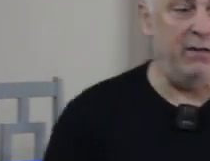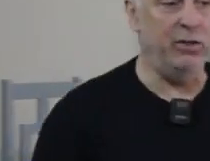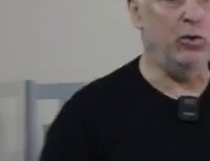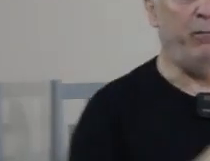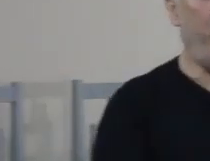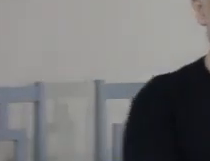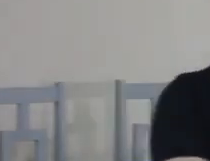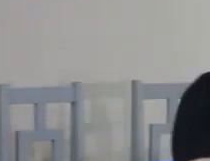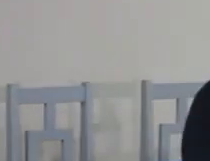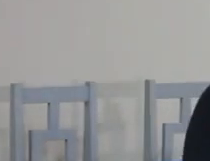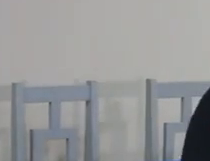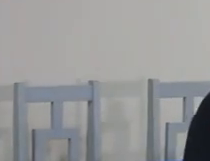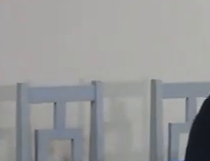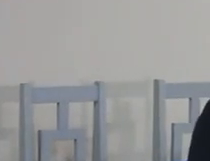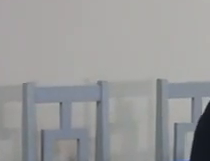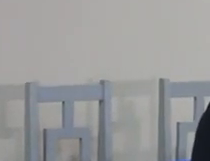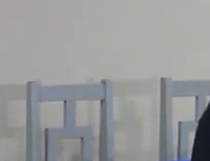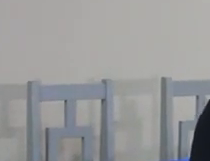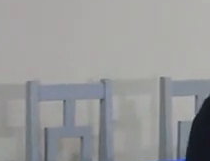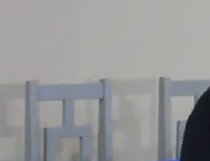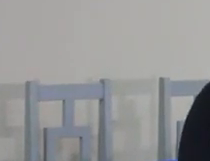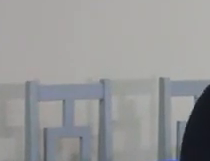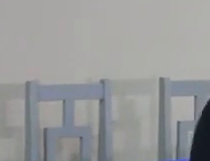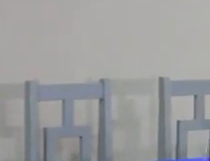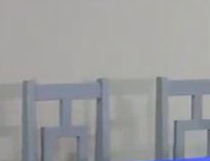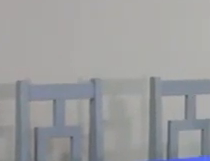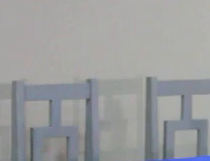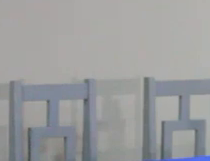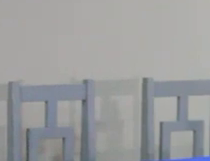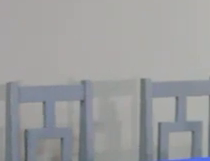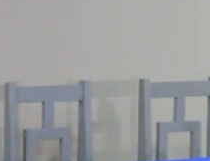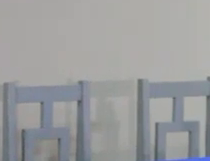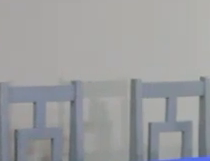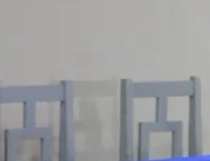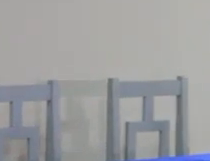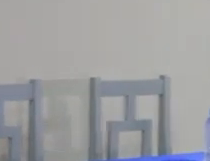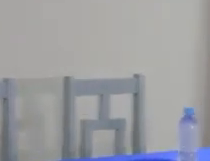nesse perímetro? Posto de gasolina, construção